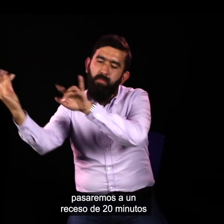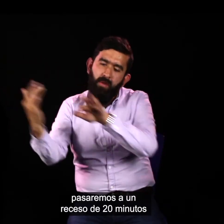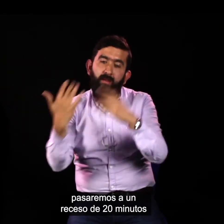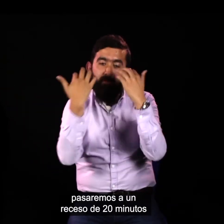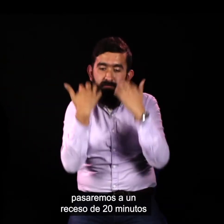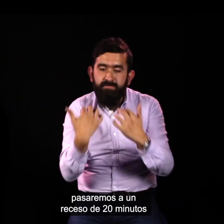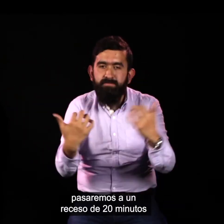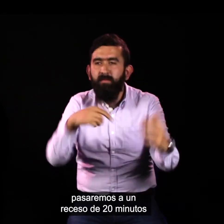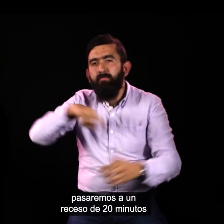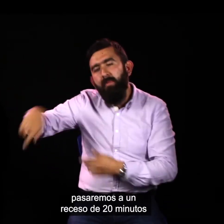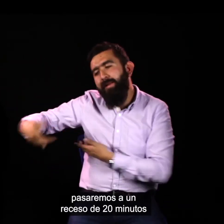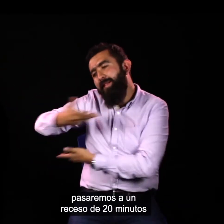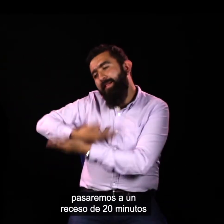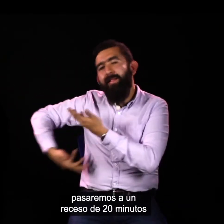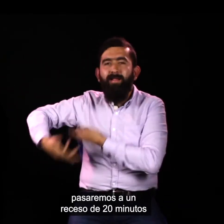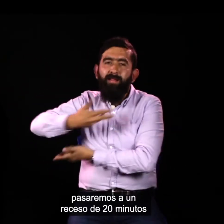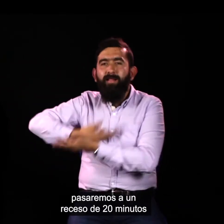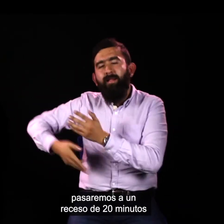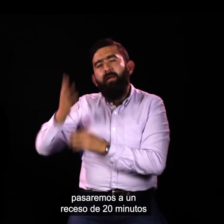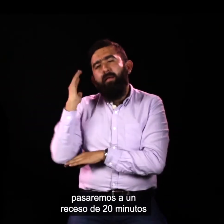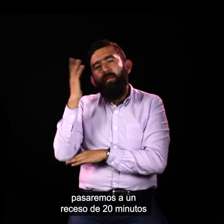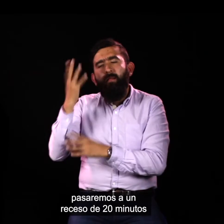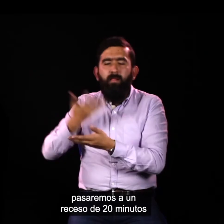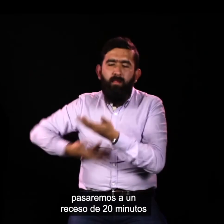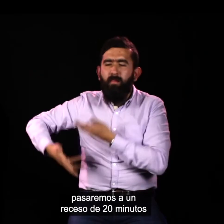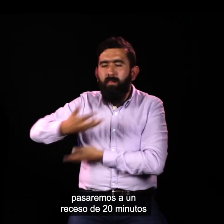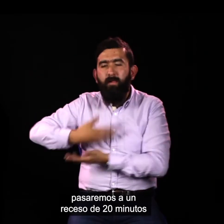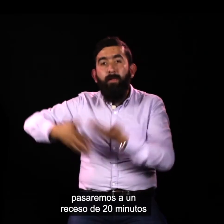pasaremos a un receso de 20 minutos